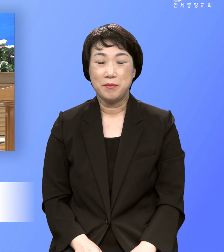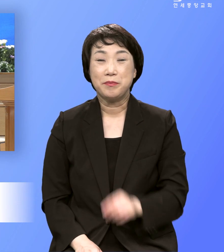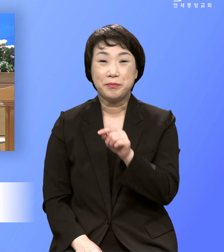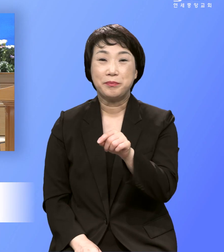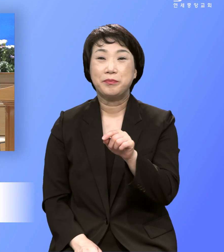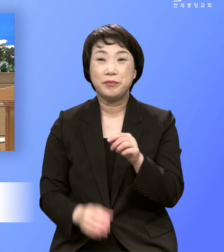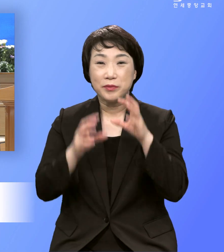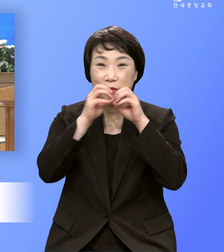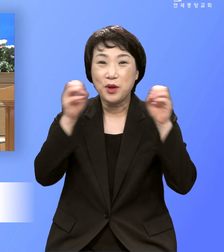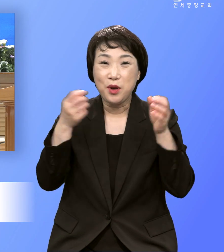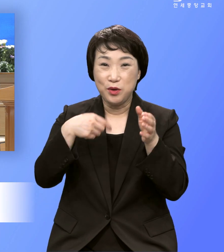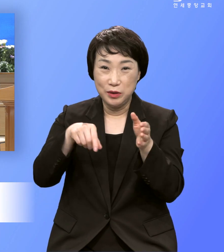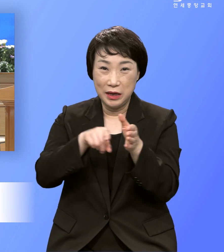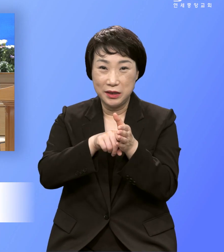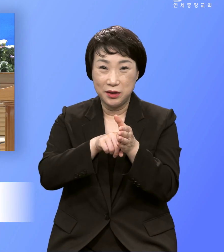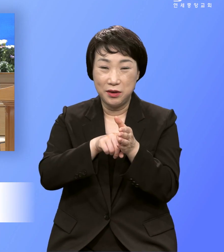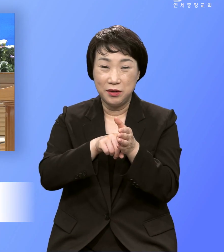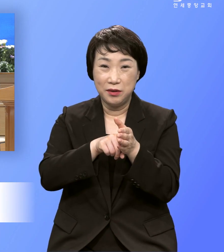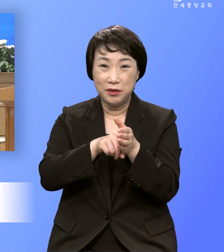이것을 위해서